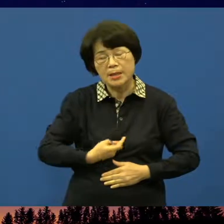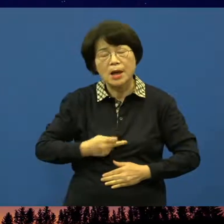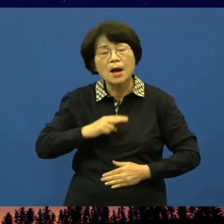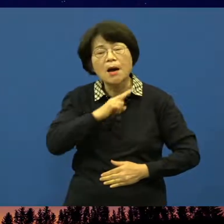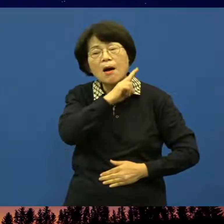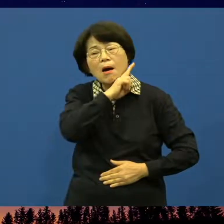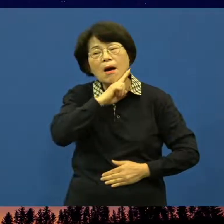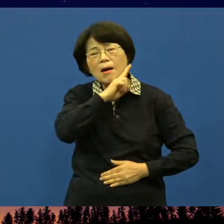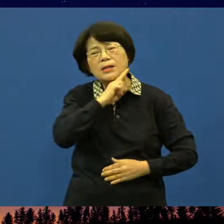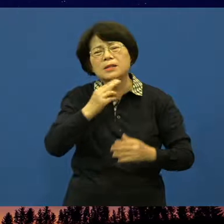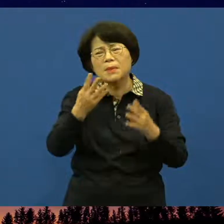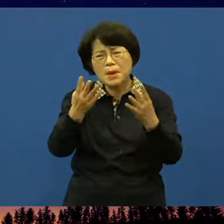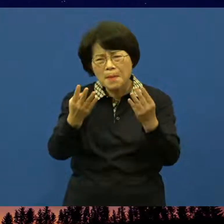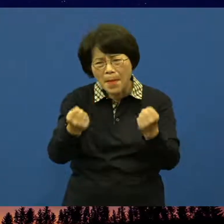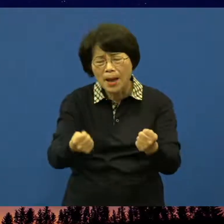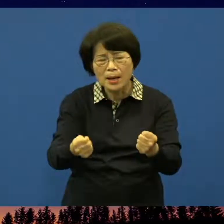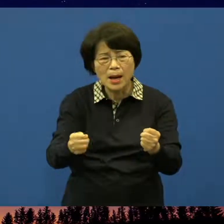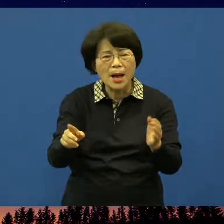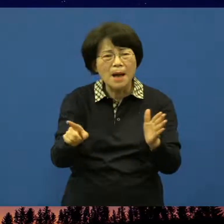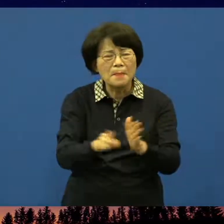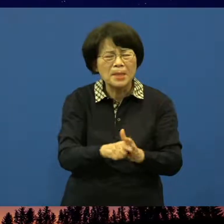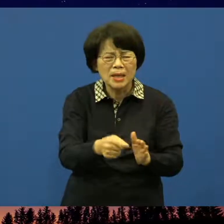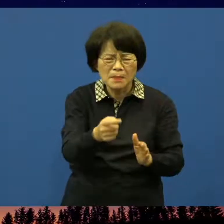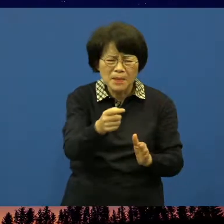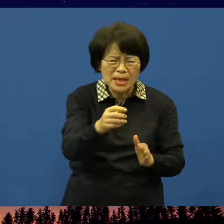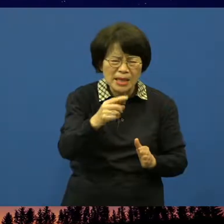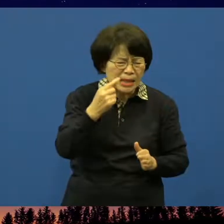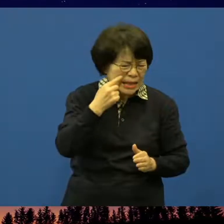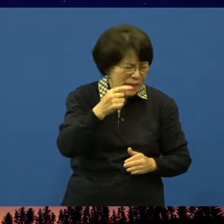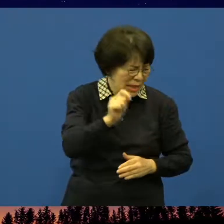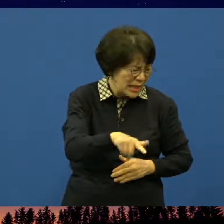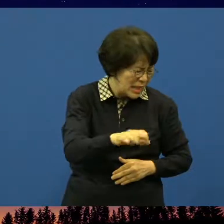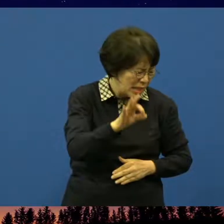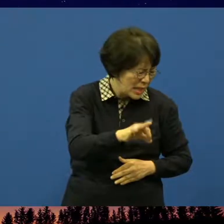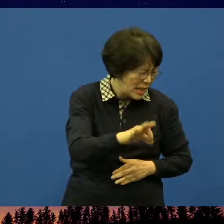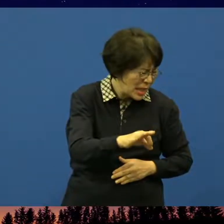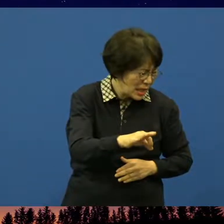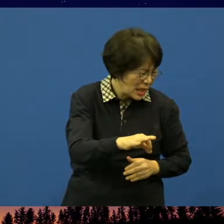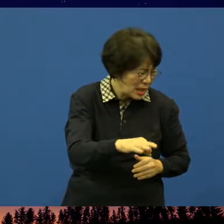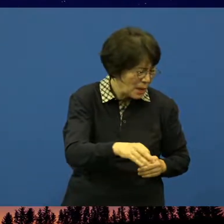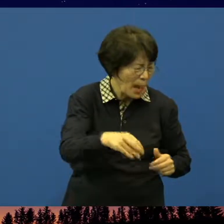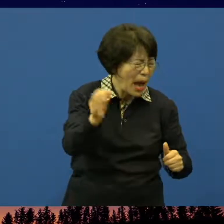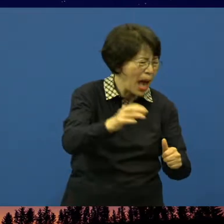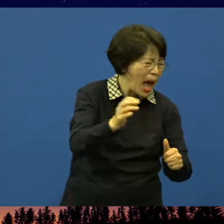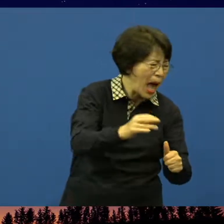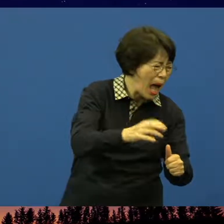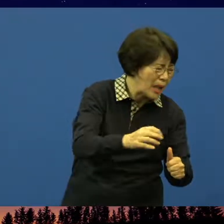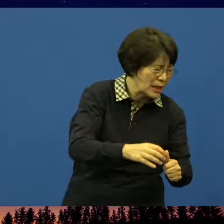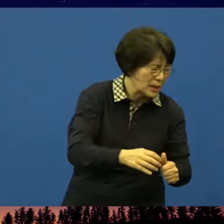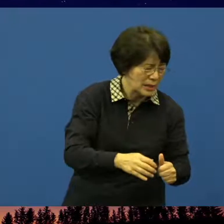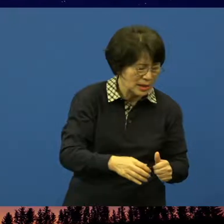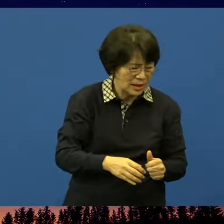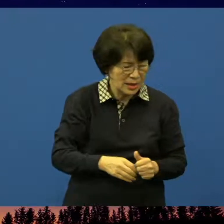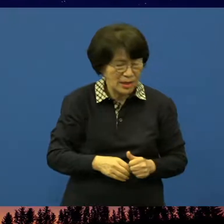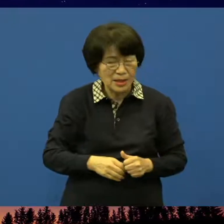많았습니다. 항상 믿음이 적은 자들아 여기 책망을 받는 일들이 많았어요. 내 고중 듣고 막 머리 긁고 막 이러는